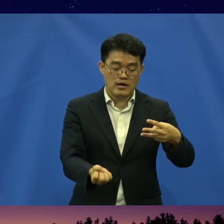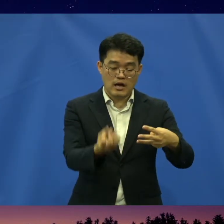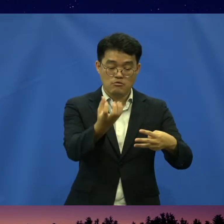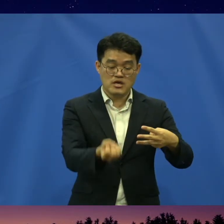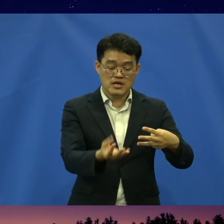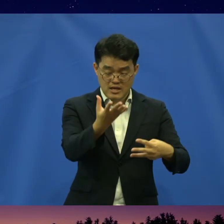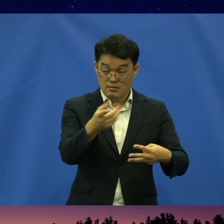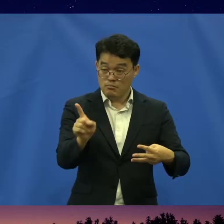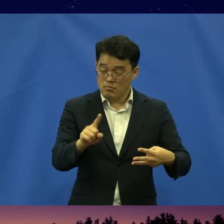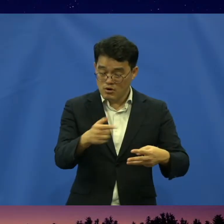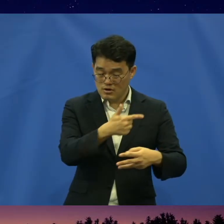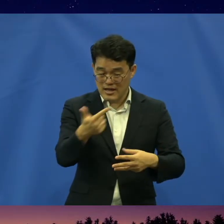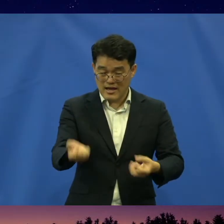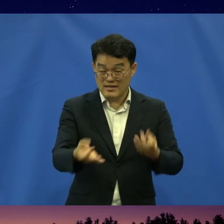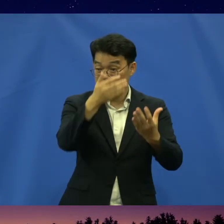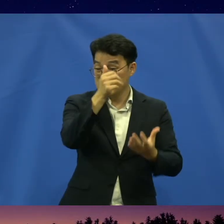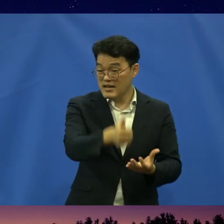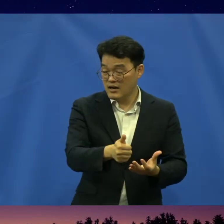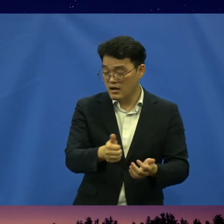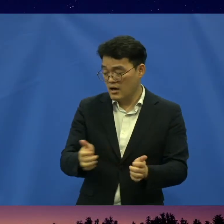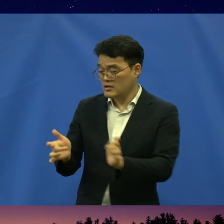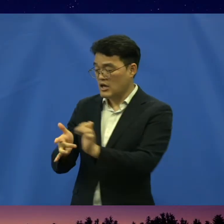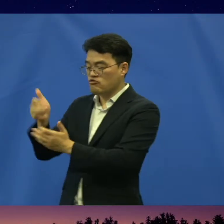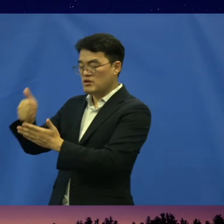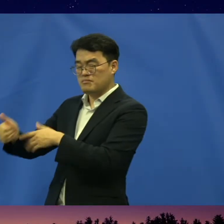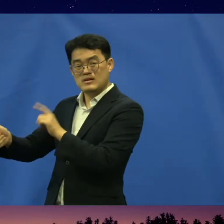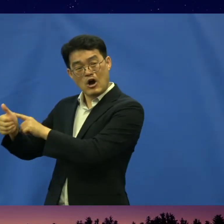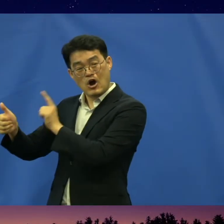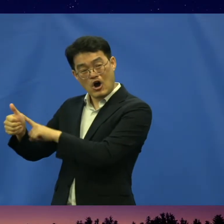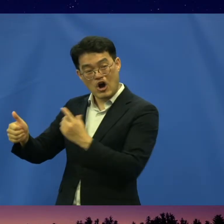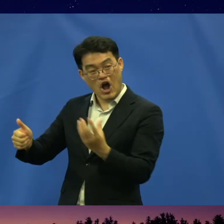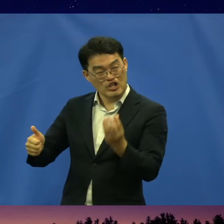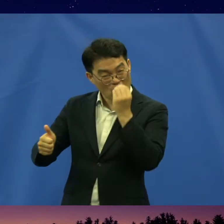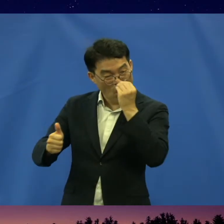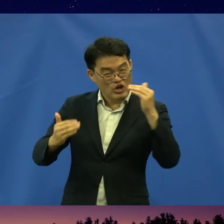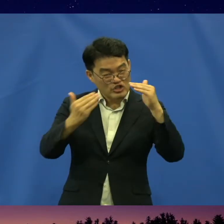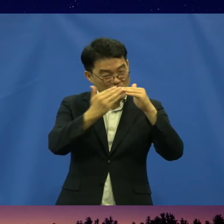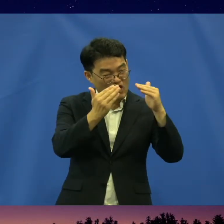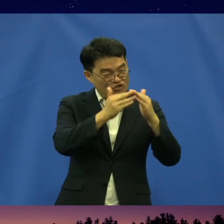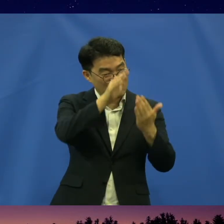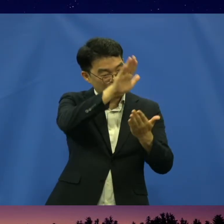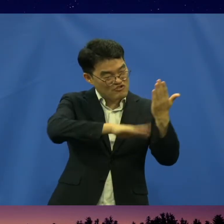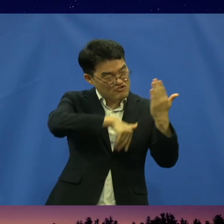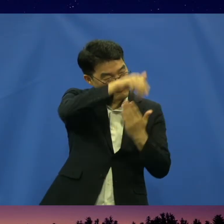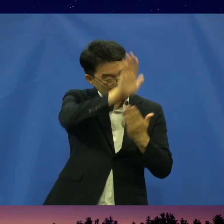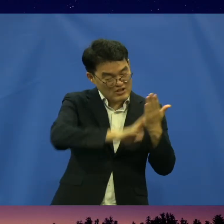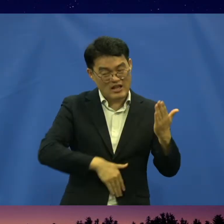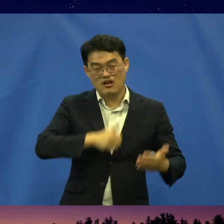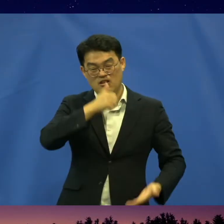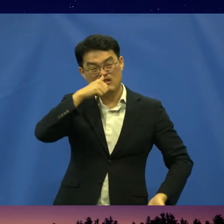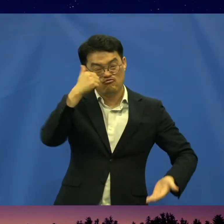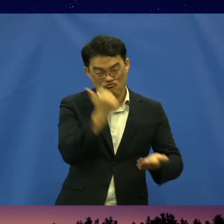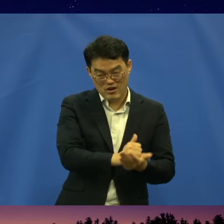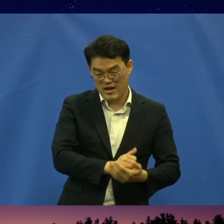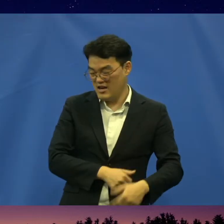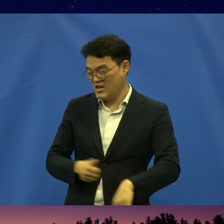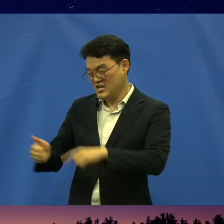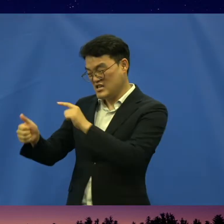긁고 넘어지는 그 제목이 너무도 터무니없는 것인데도 불구하고 예수님은 자신을 변호하지 않아요. 거기에 시간 보내지